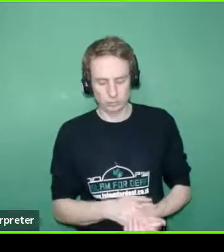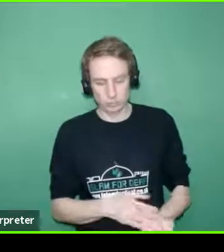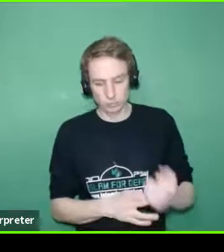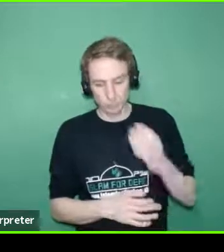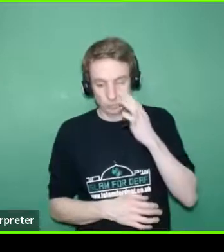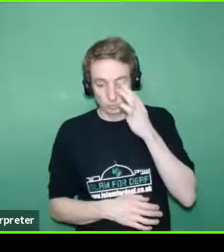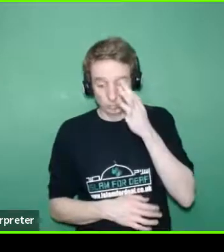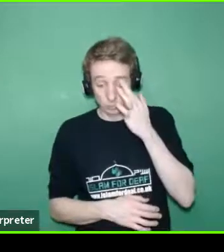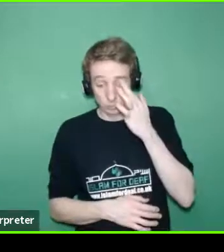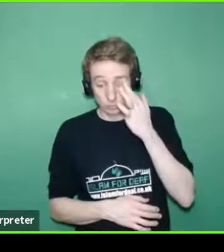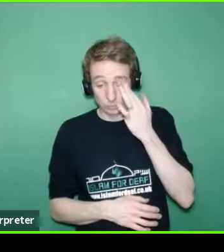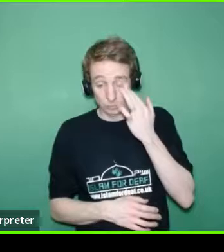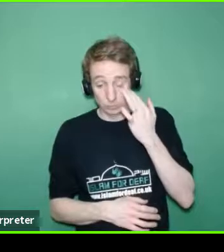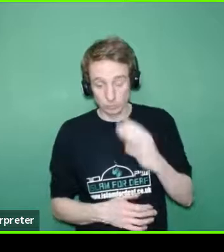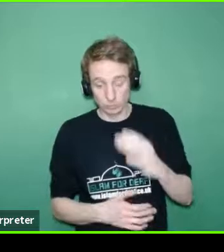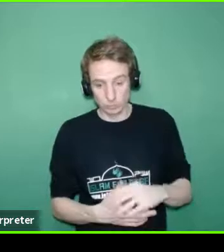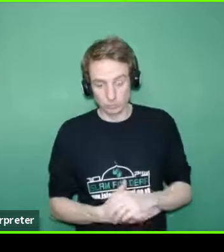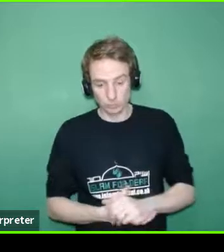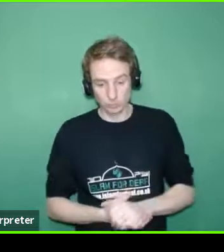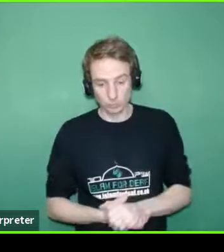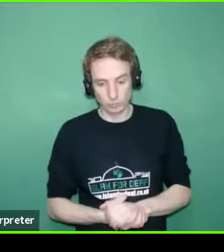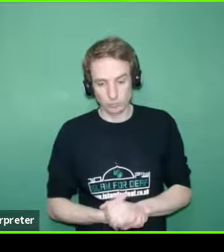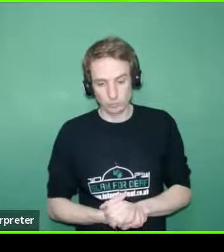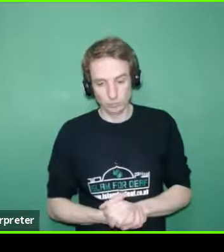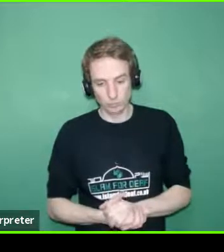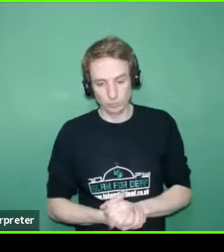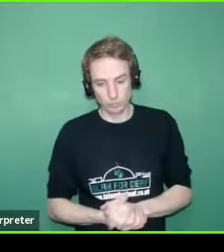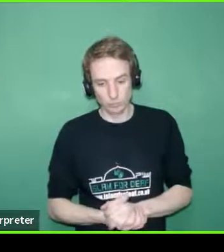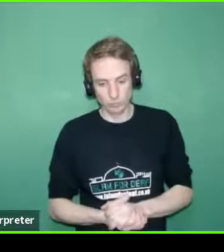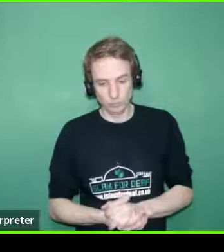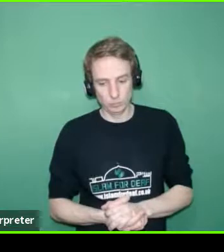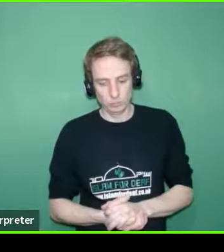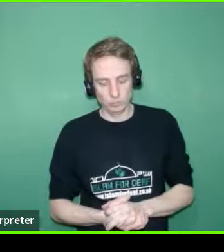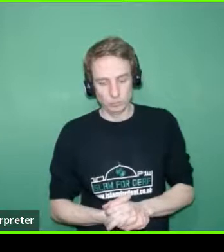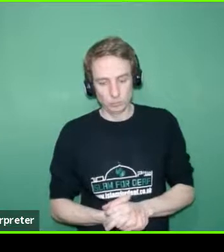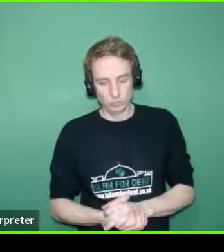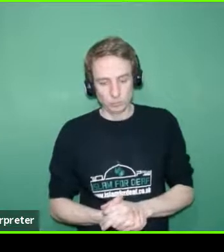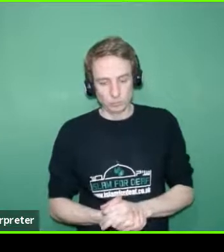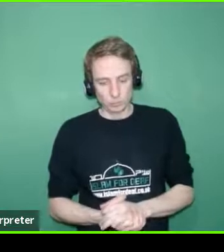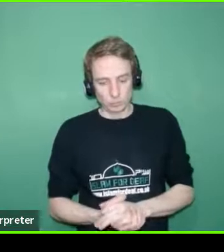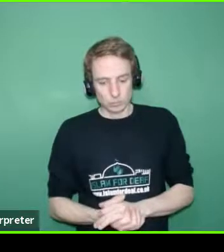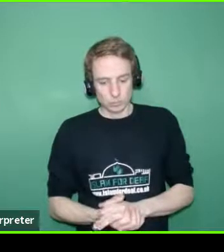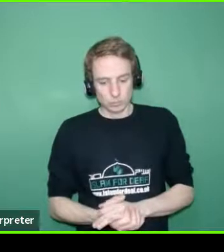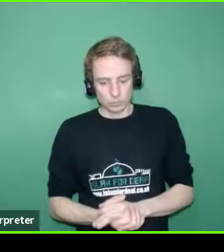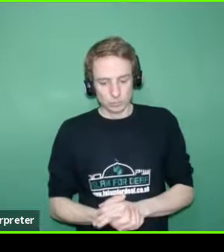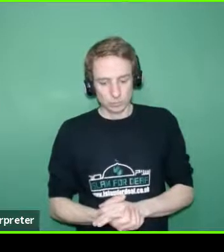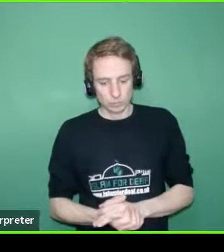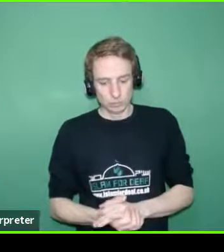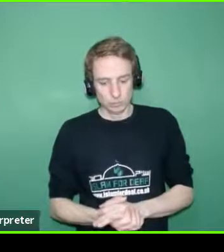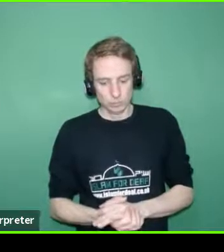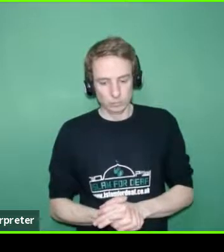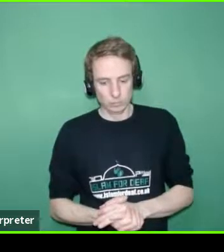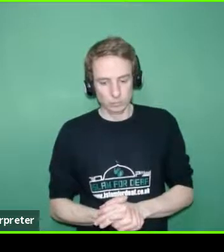خصوص الذبح في شهر رجب، إنما أبطل خصوص الذبح في شهر رجب.